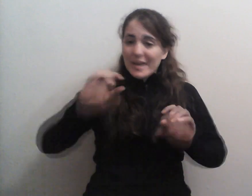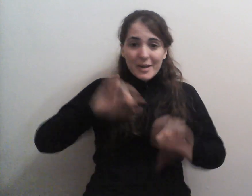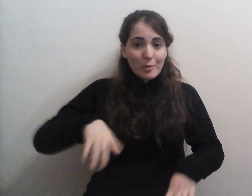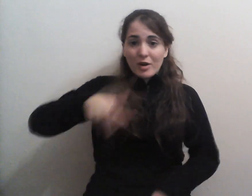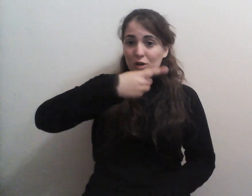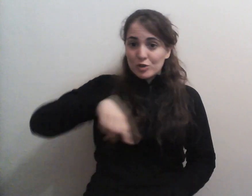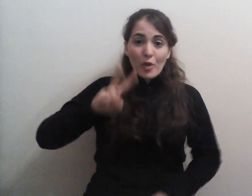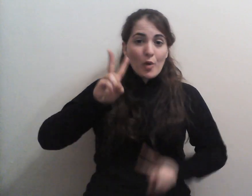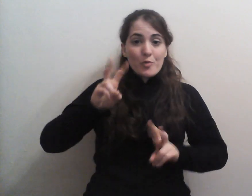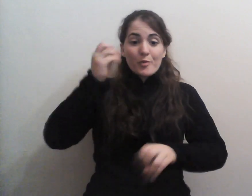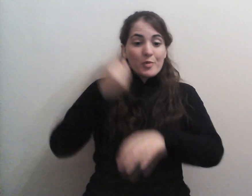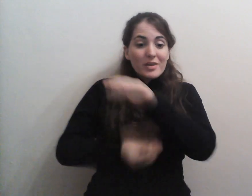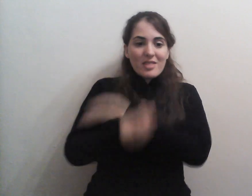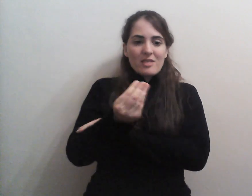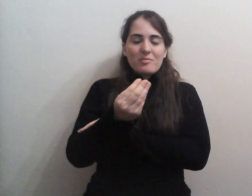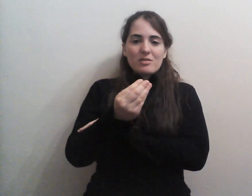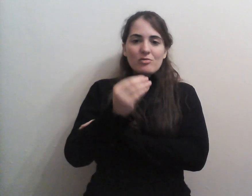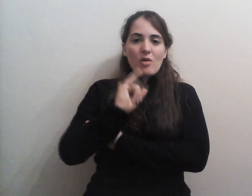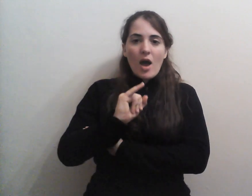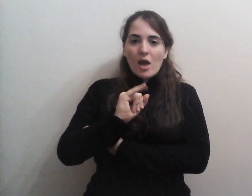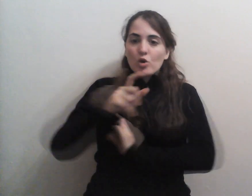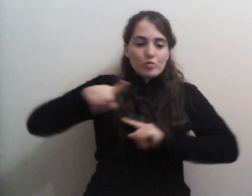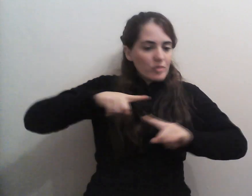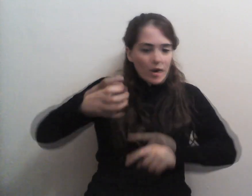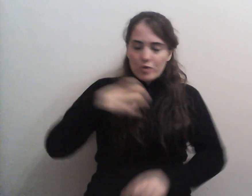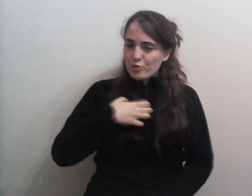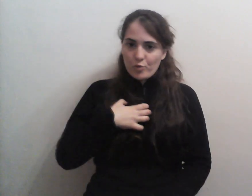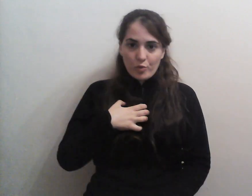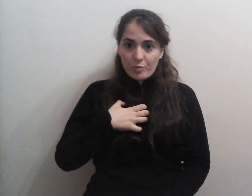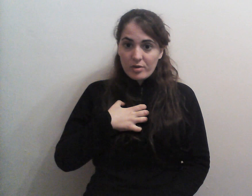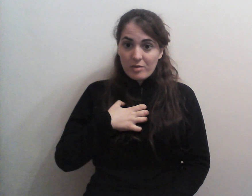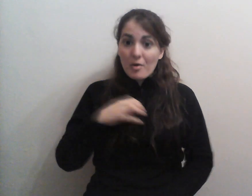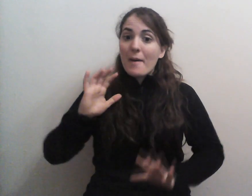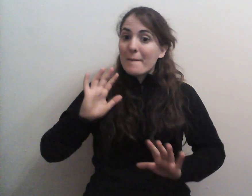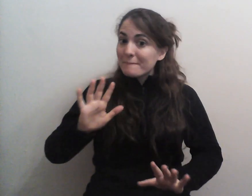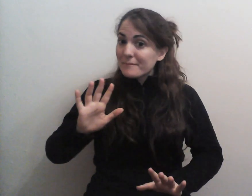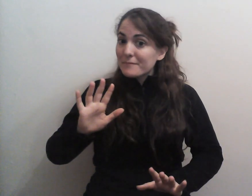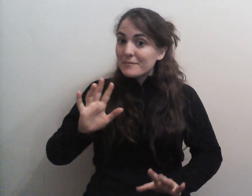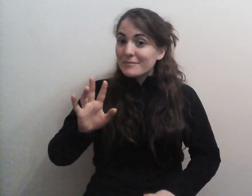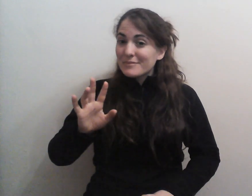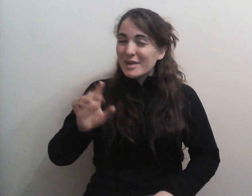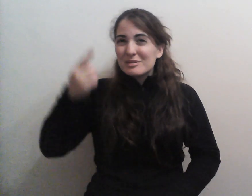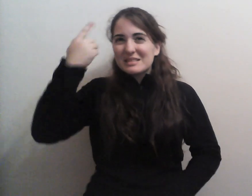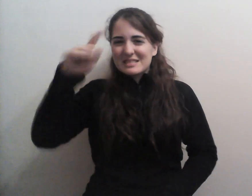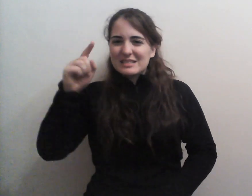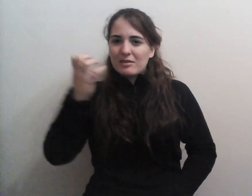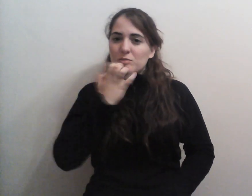nuevo por los efectos. Porque una persona nacida de nuevo ya no puede vivir como antes. Ya no puede vivir como un